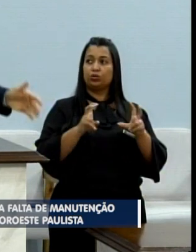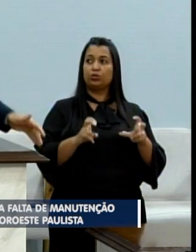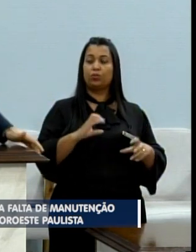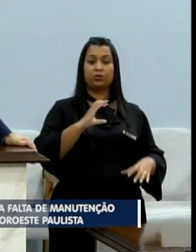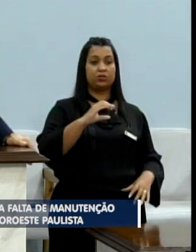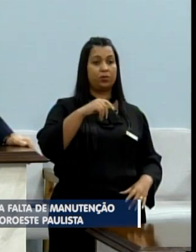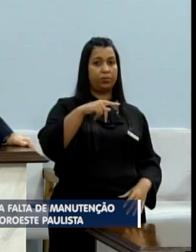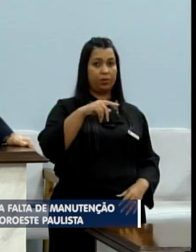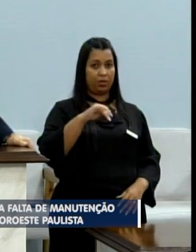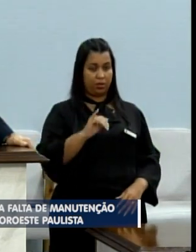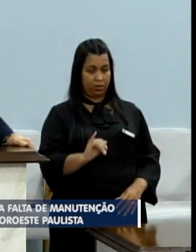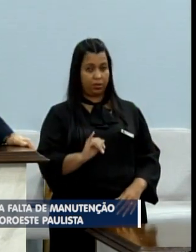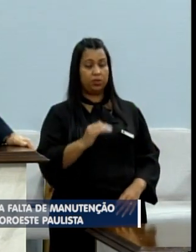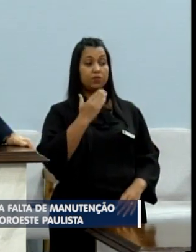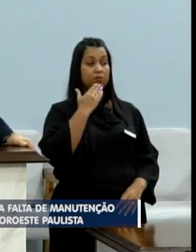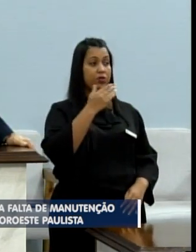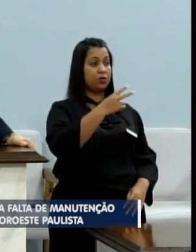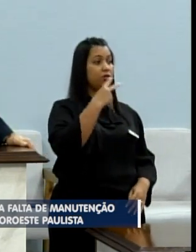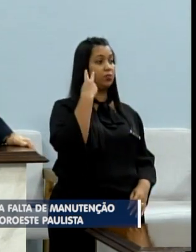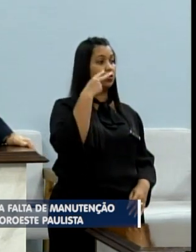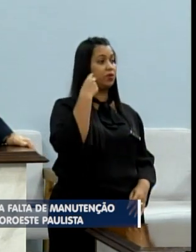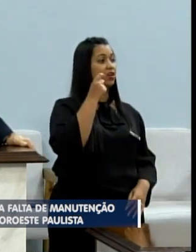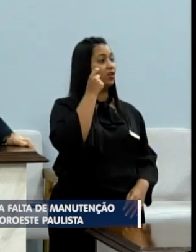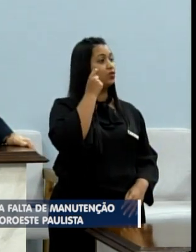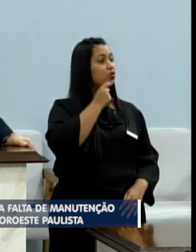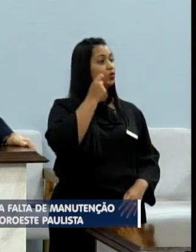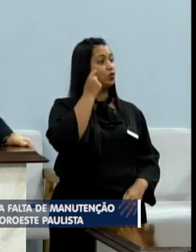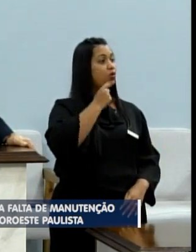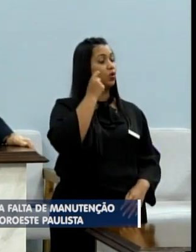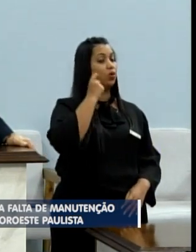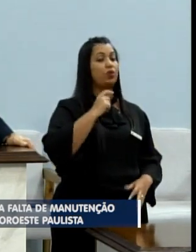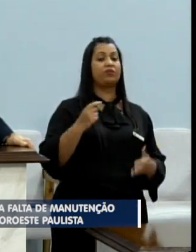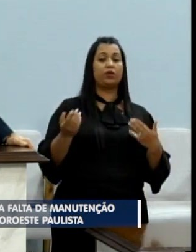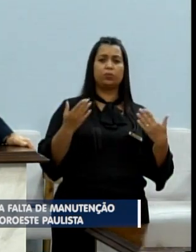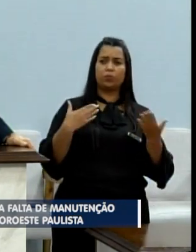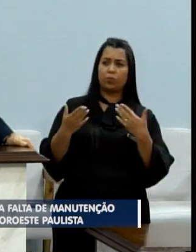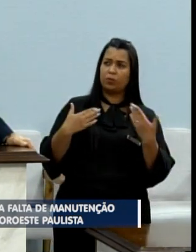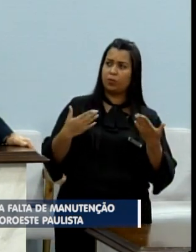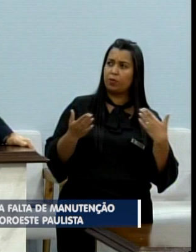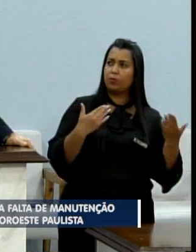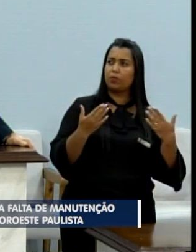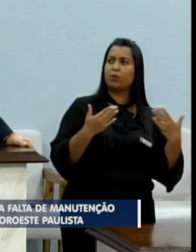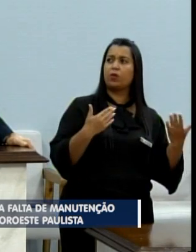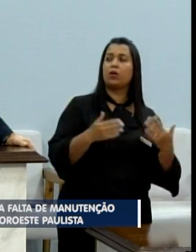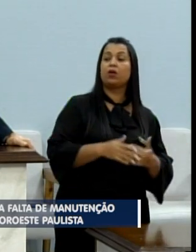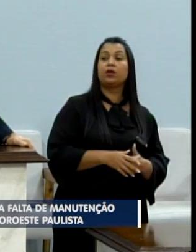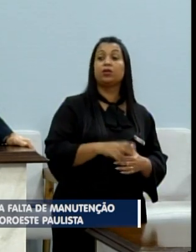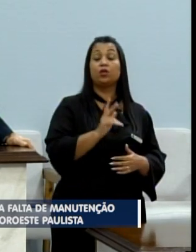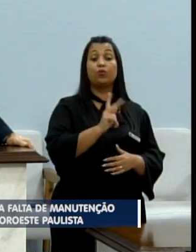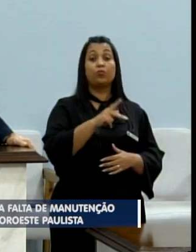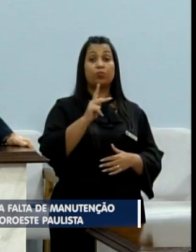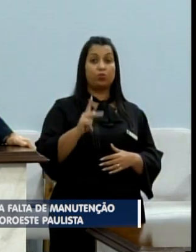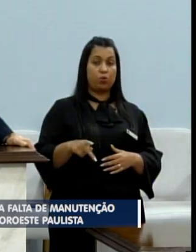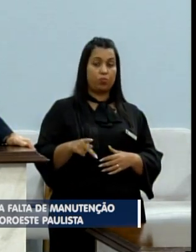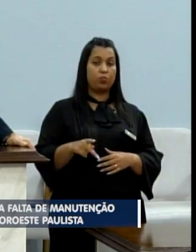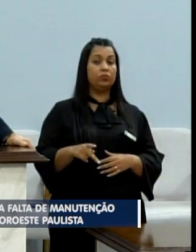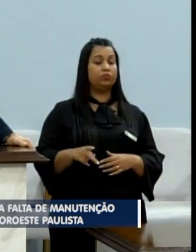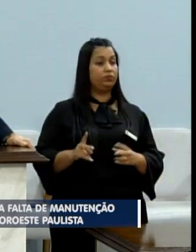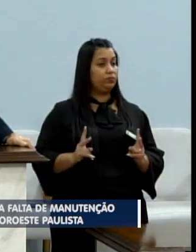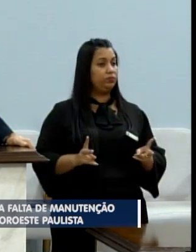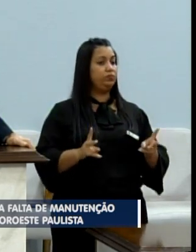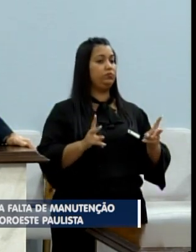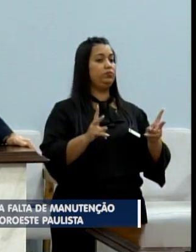CPI proposta pelo vereador Douglas e vinha dialogando com ele. Então, o vereador Renato Pupo